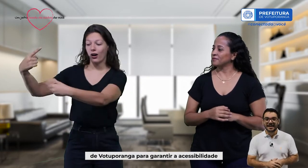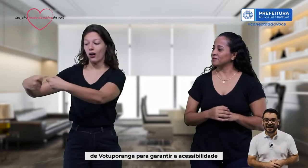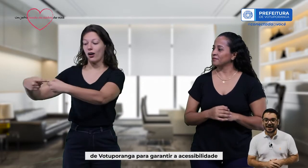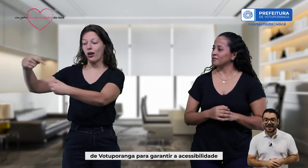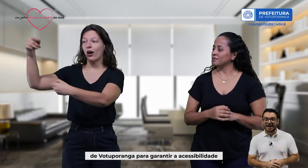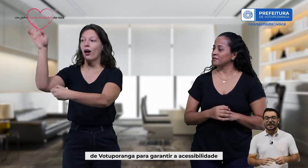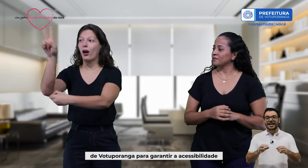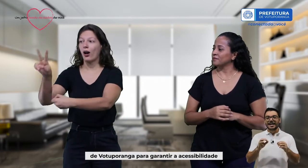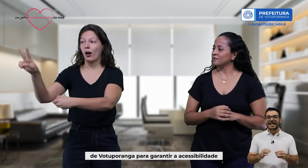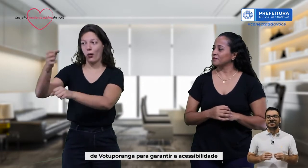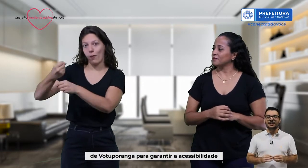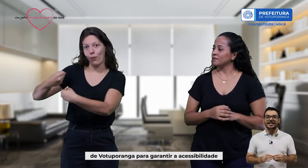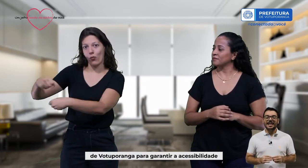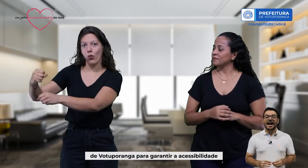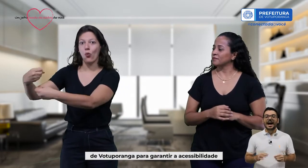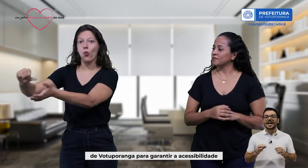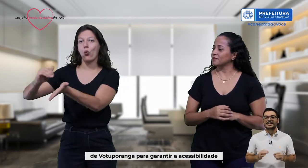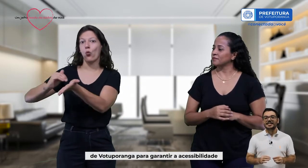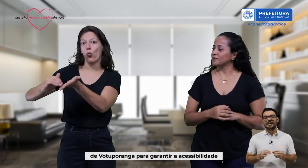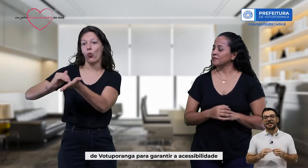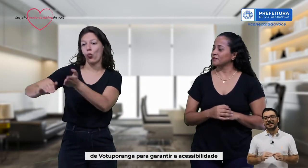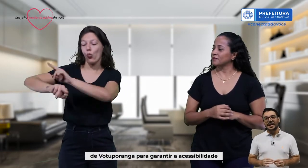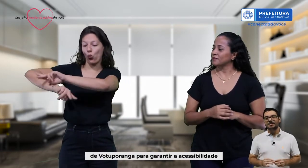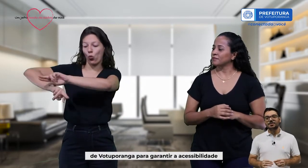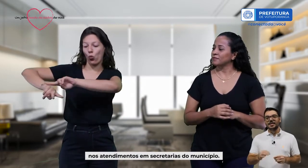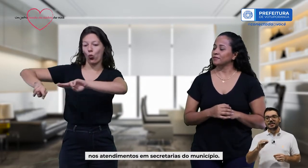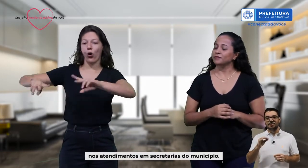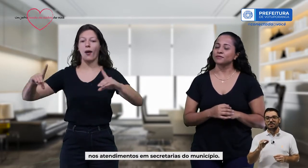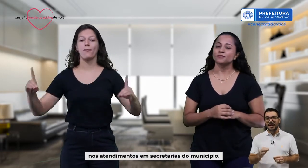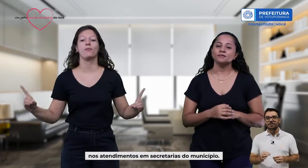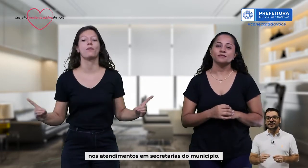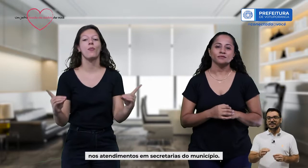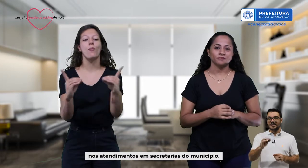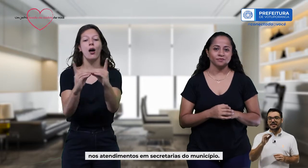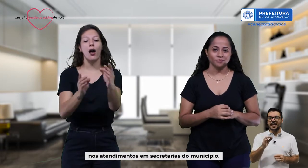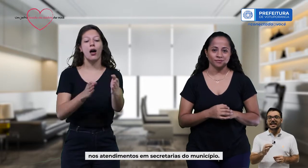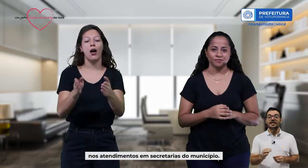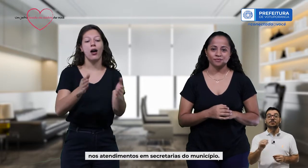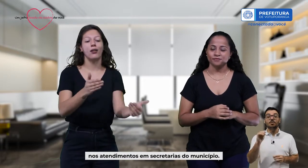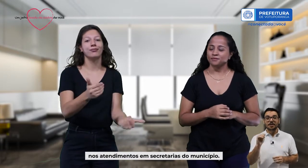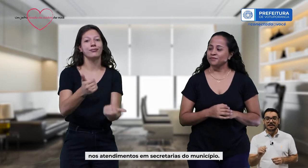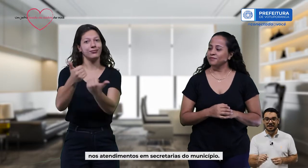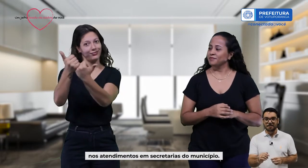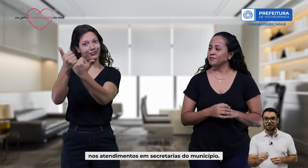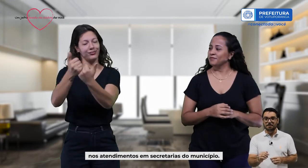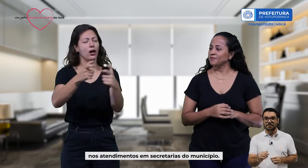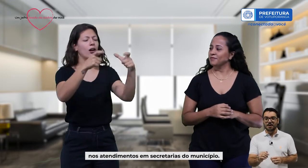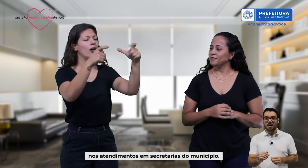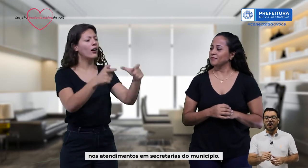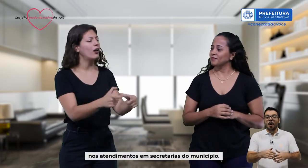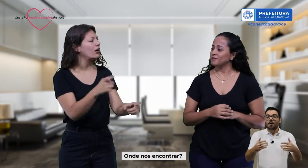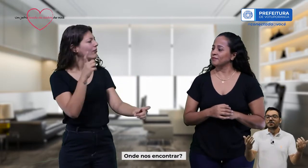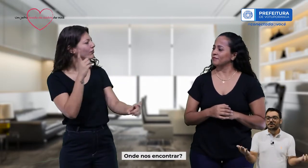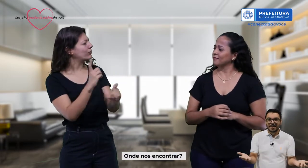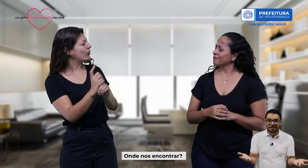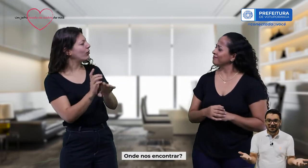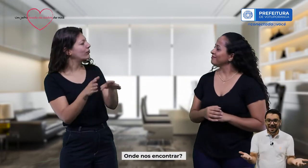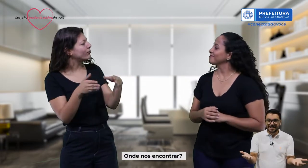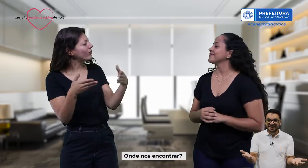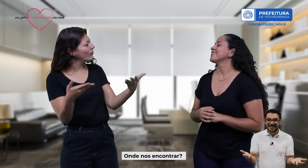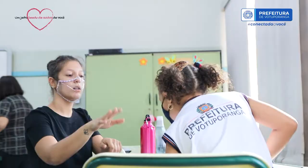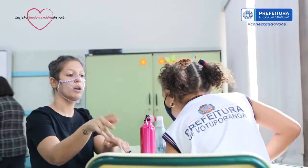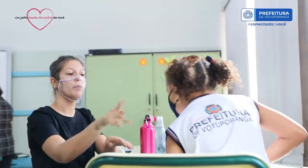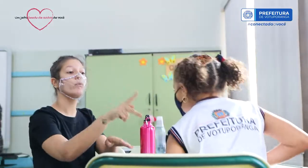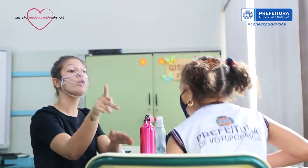Votuporanga, para garantir a acessibilidade nos atendimentos em secretarias do município. Onde nos